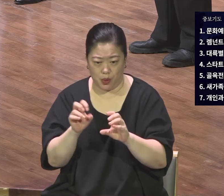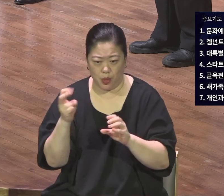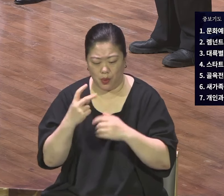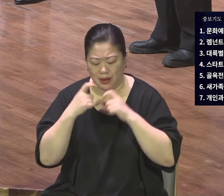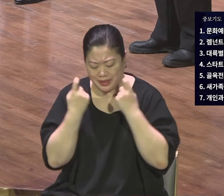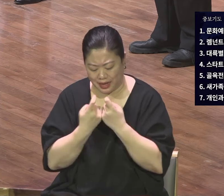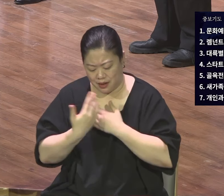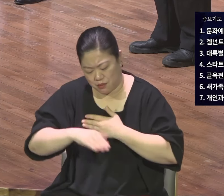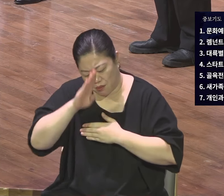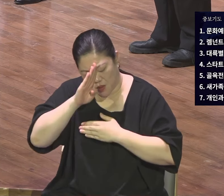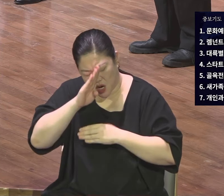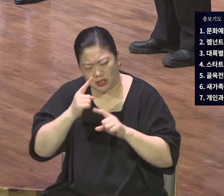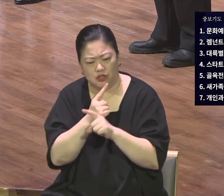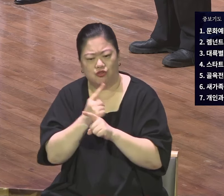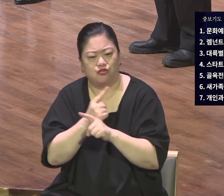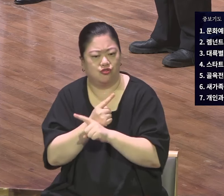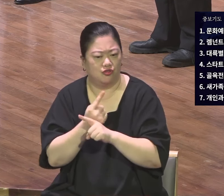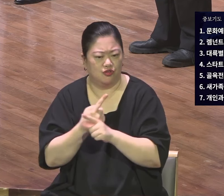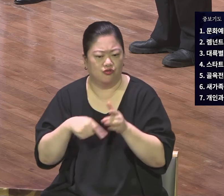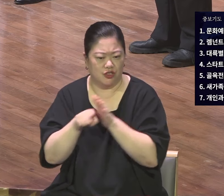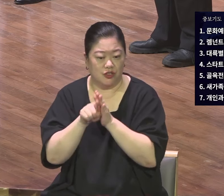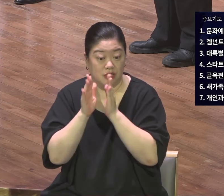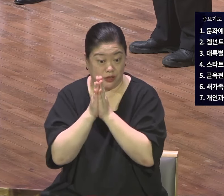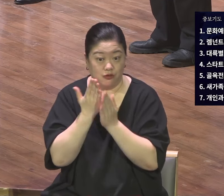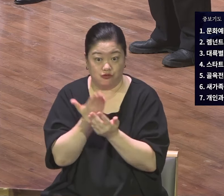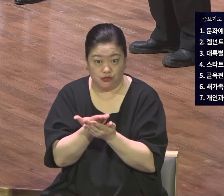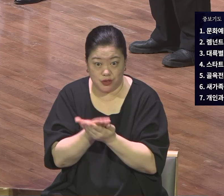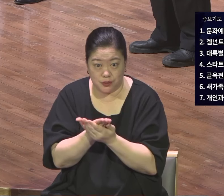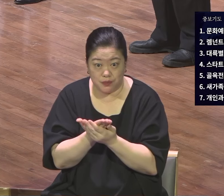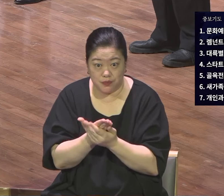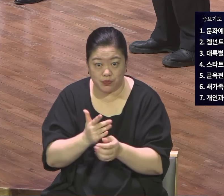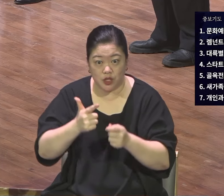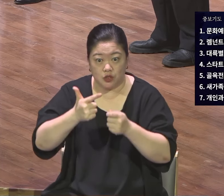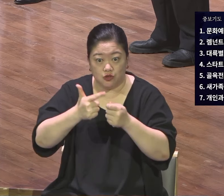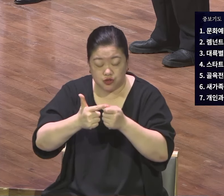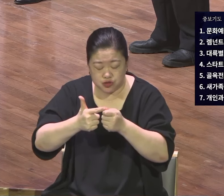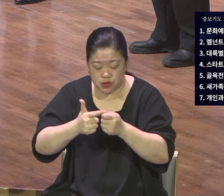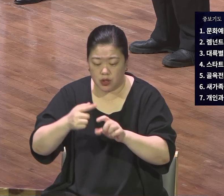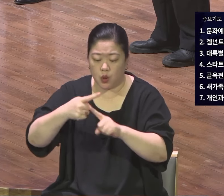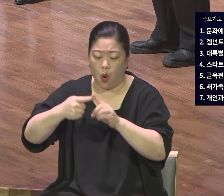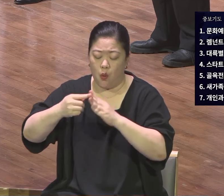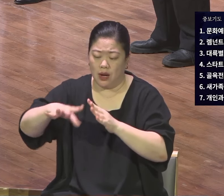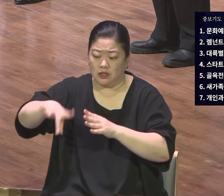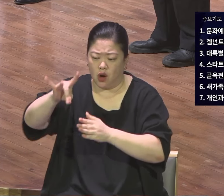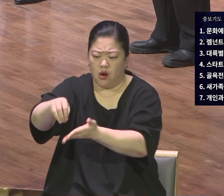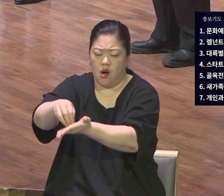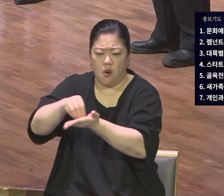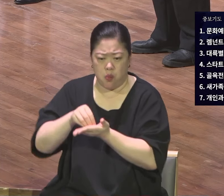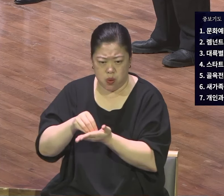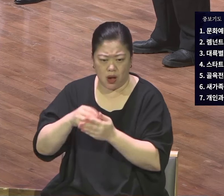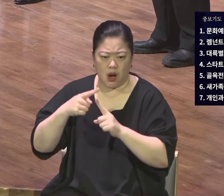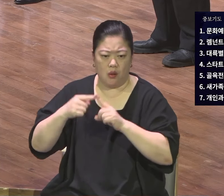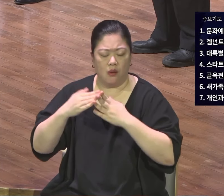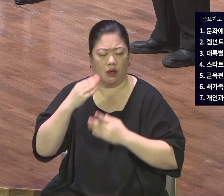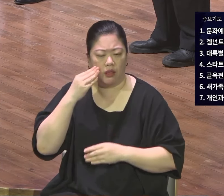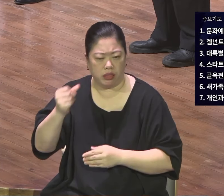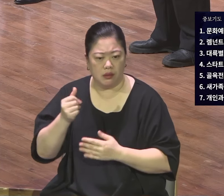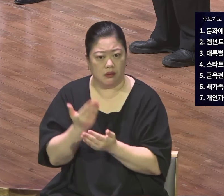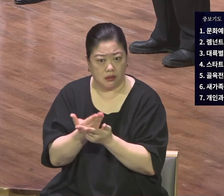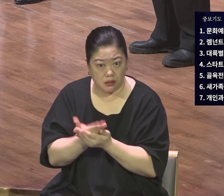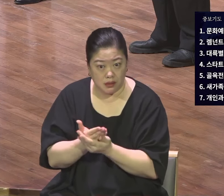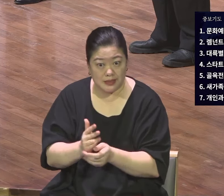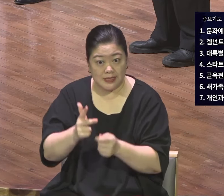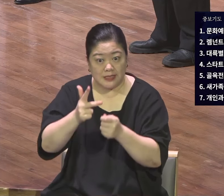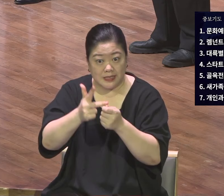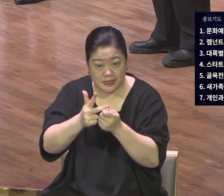올해 우리에게 보내주신 세가족들이 예배화되어지고 또 제자화되어지고 교회화되어질 수 있도록 기도해 주시고,